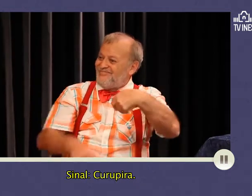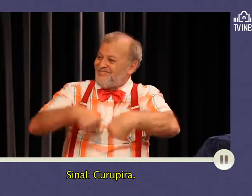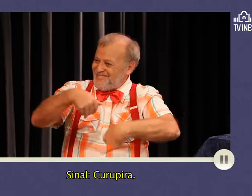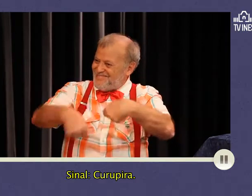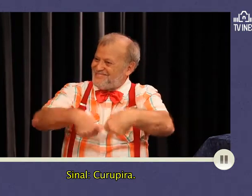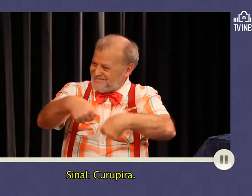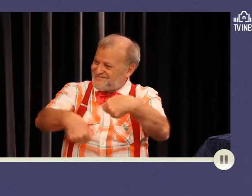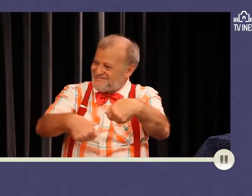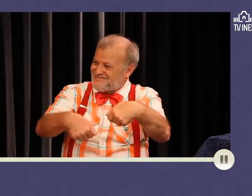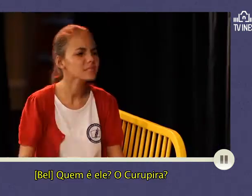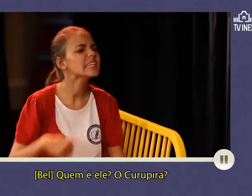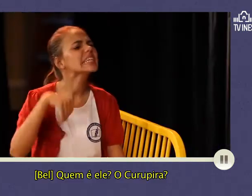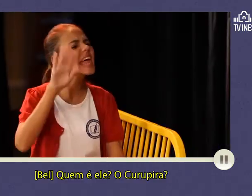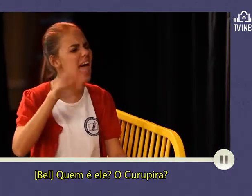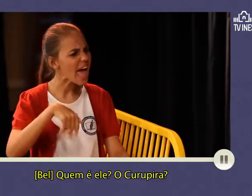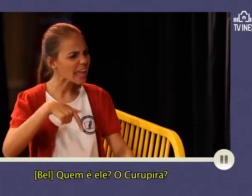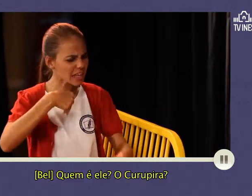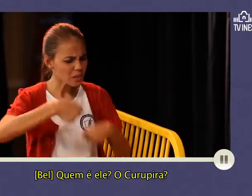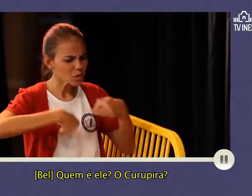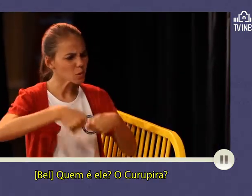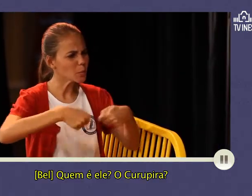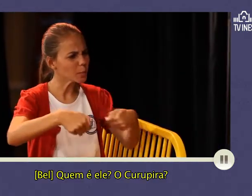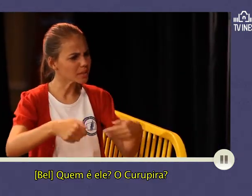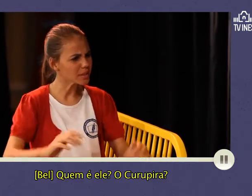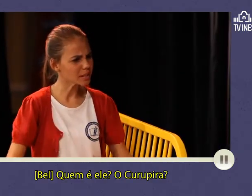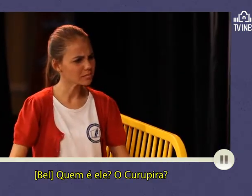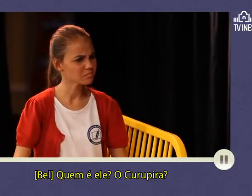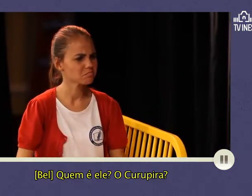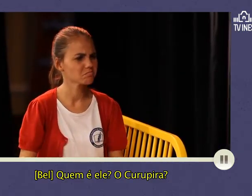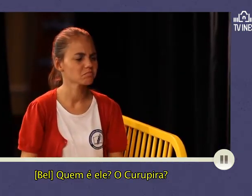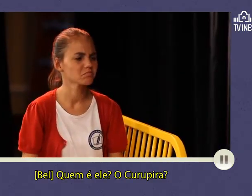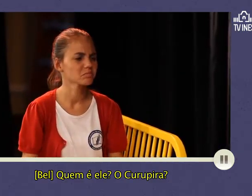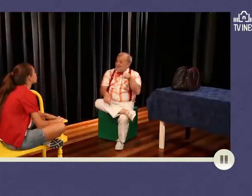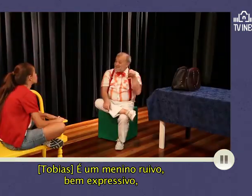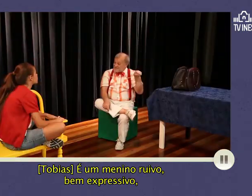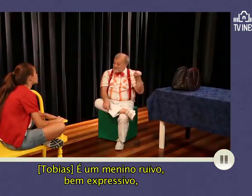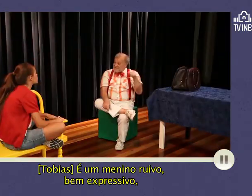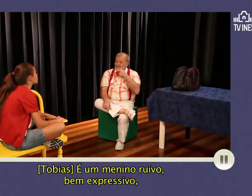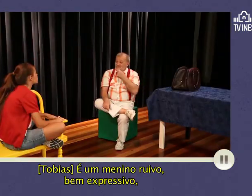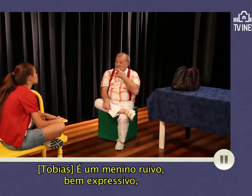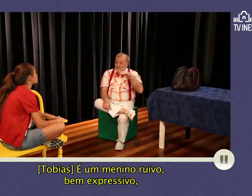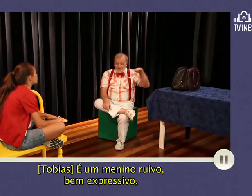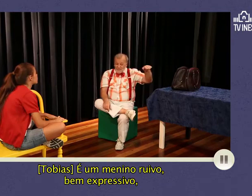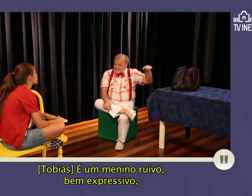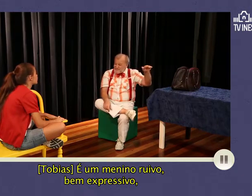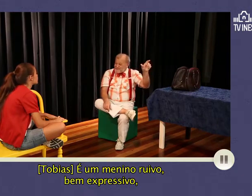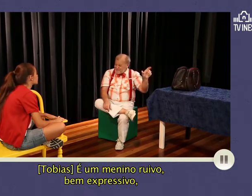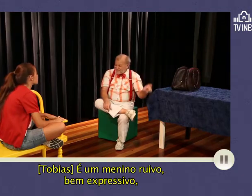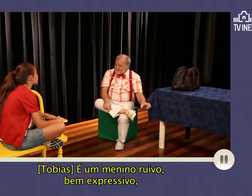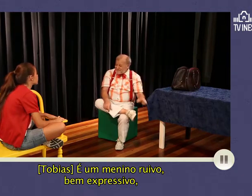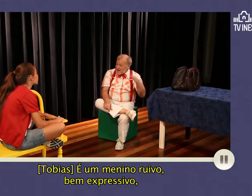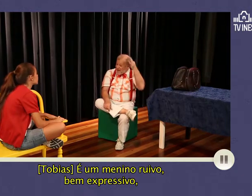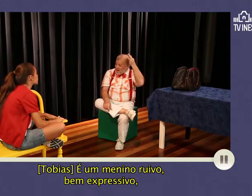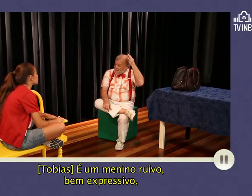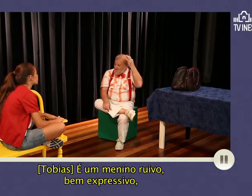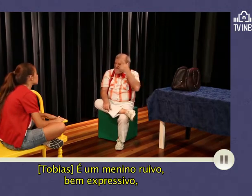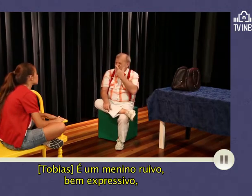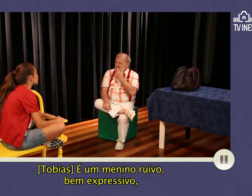Sinal Curupira. Quem é ele, o Curupira? Ah, é o menino